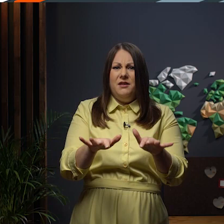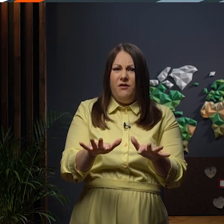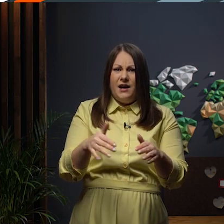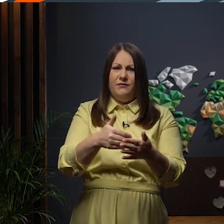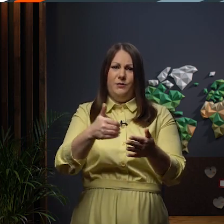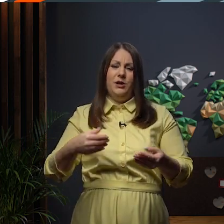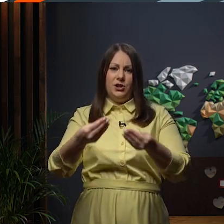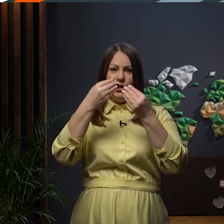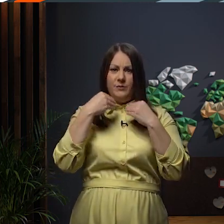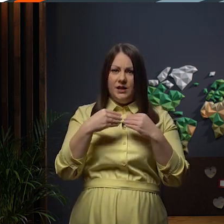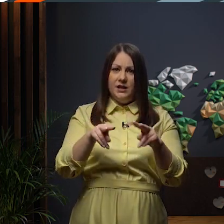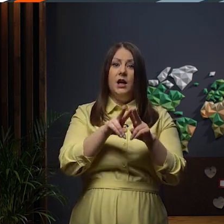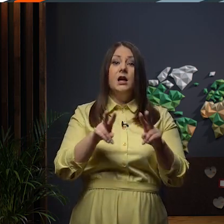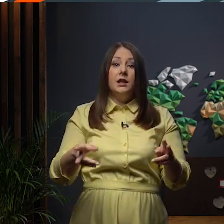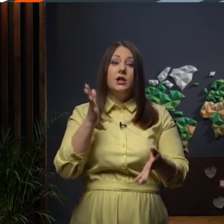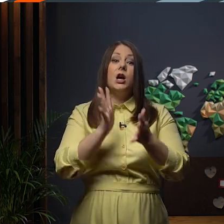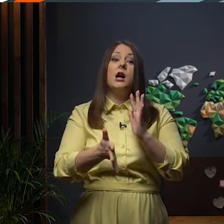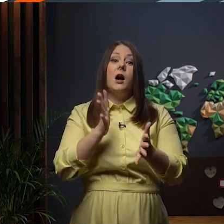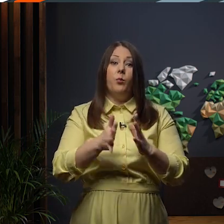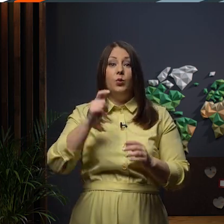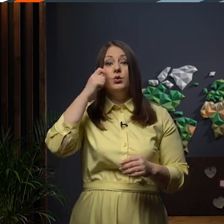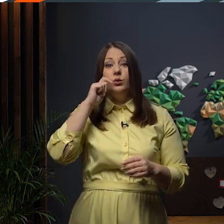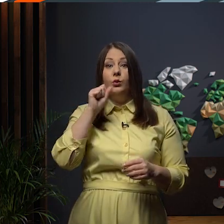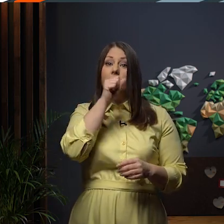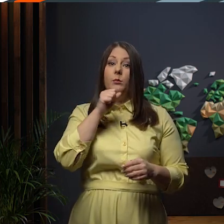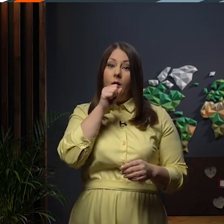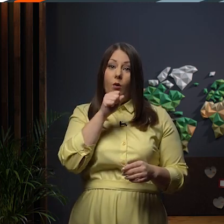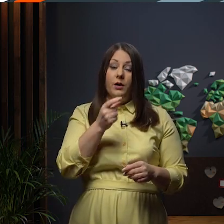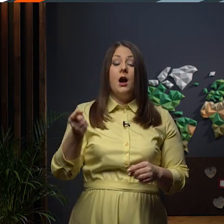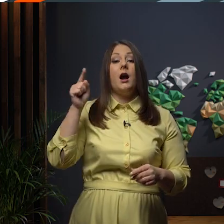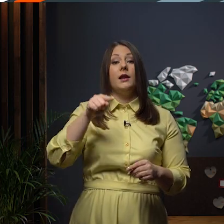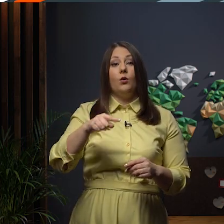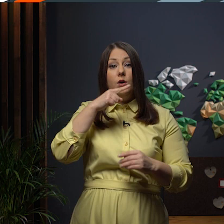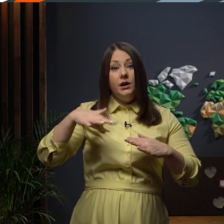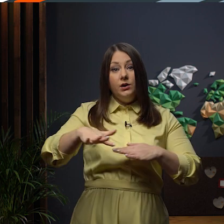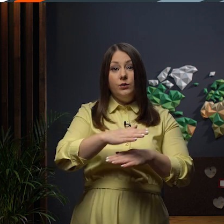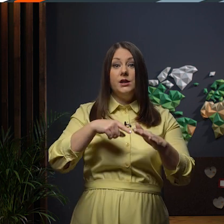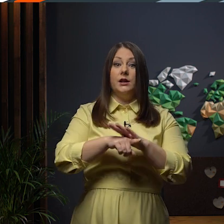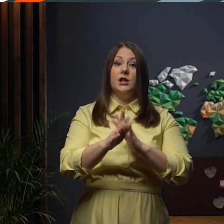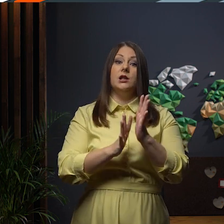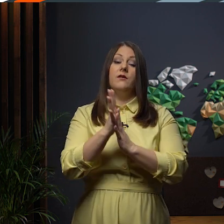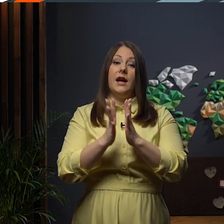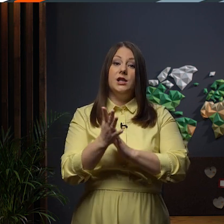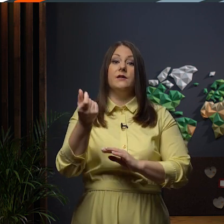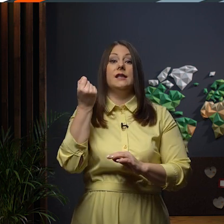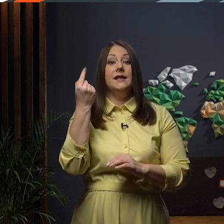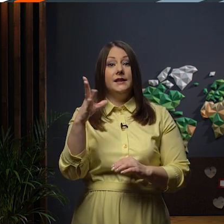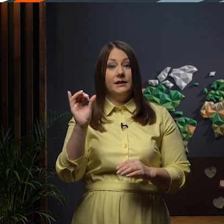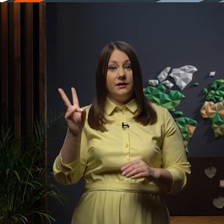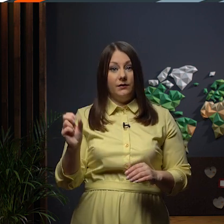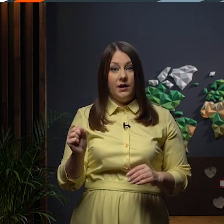часто их отваривали, прежде чем съесть. Так же, как и капусту, лук и морковь, которые на Руси начали